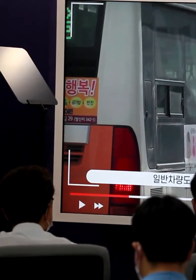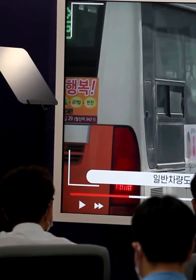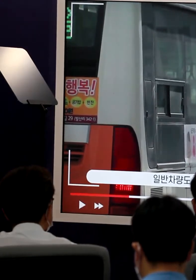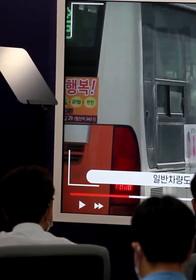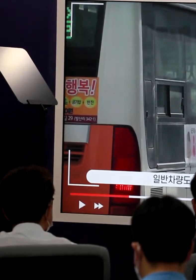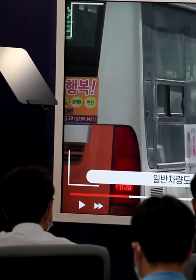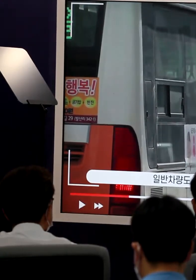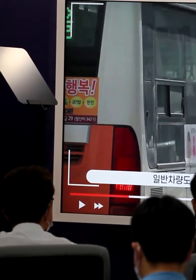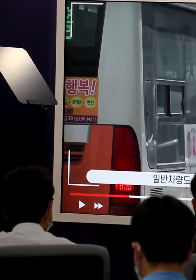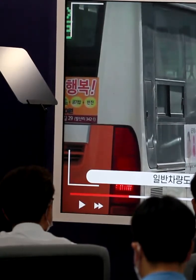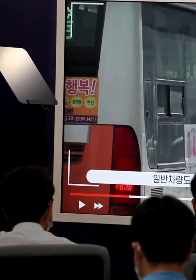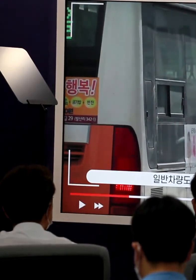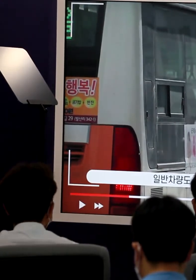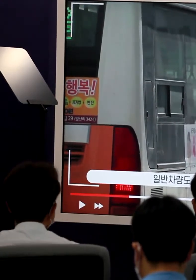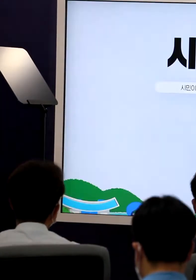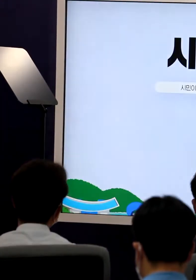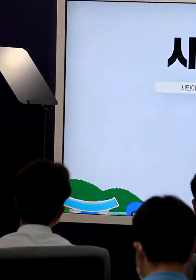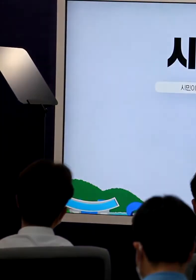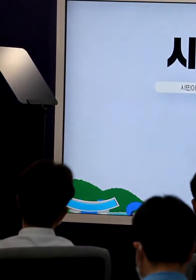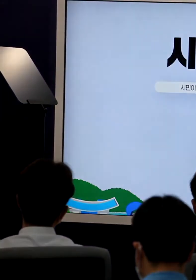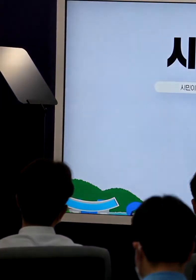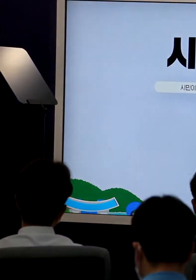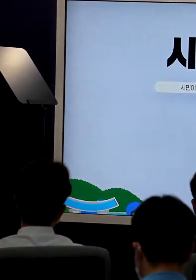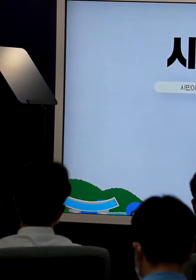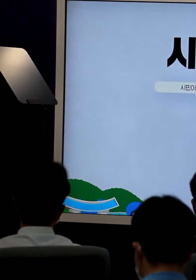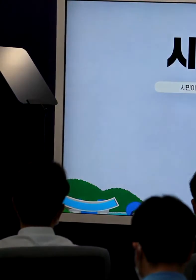수 있도록 해주시기 바랍니다.